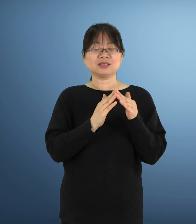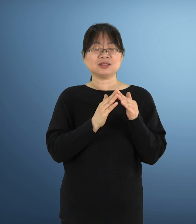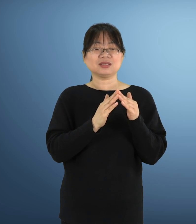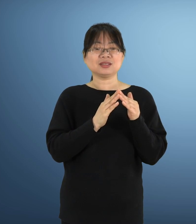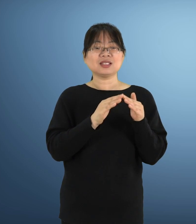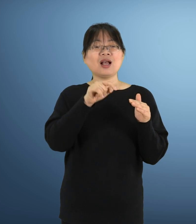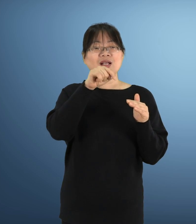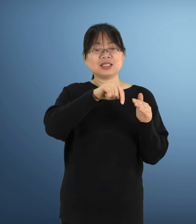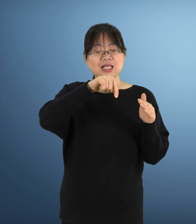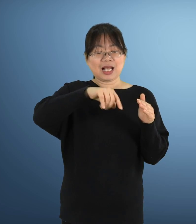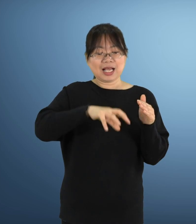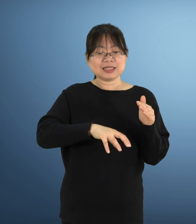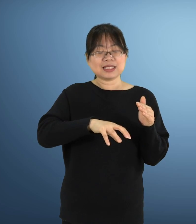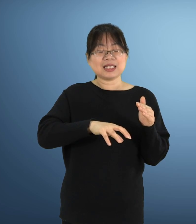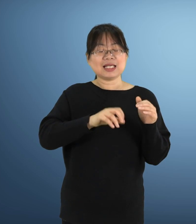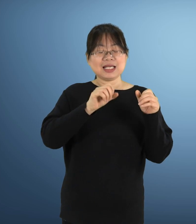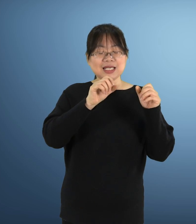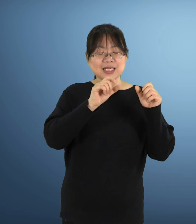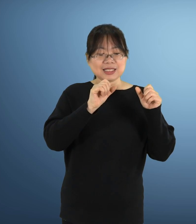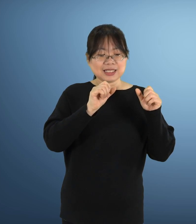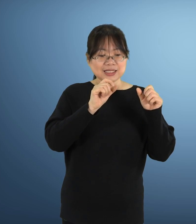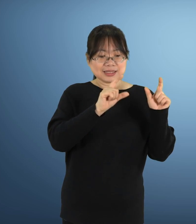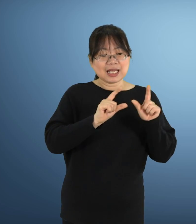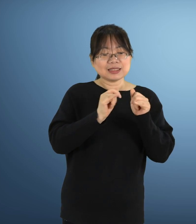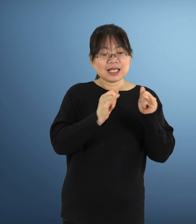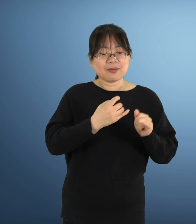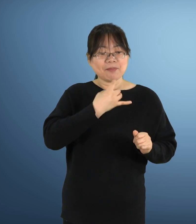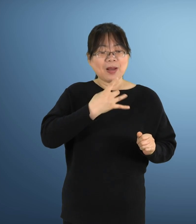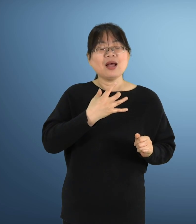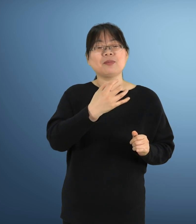거기에 살 사람이 보유를 해야 돼요.